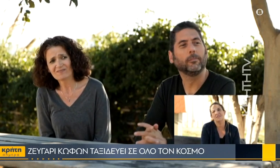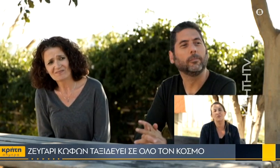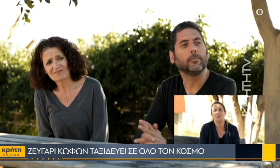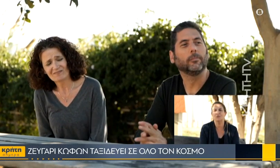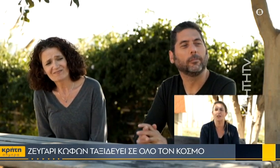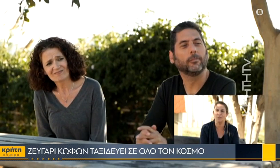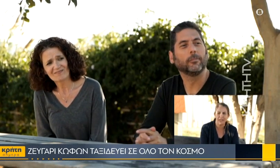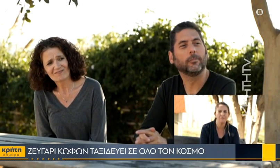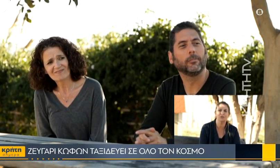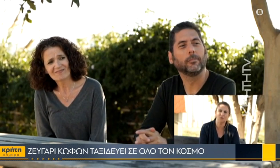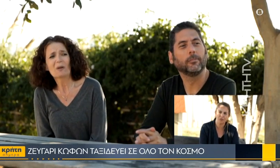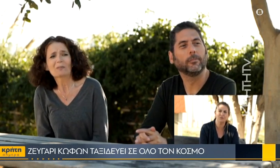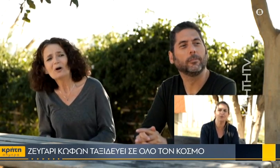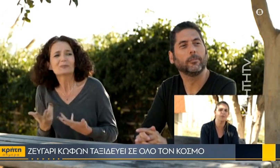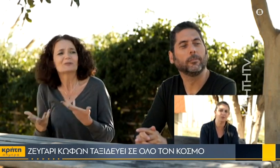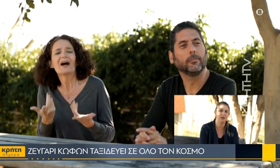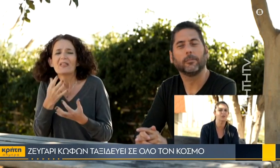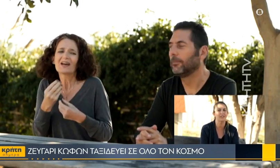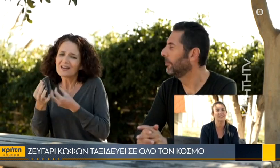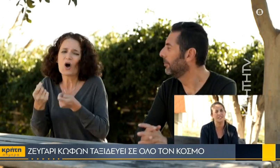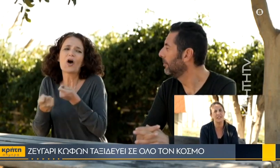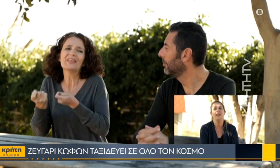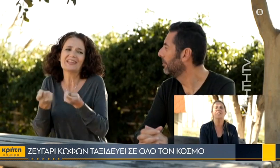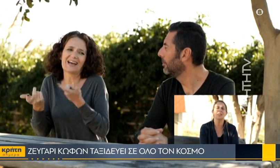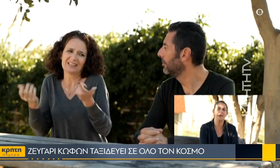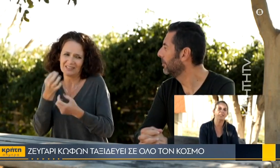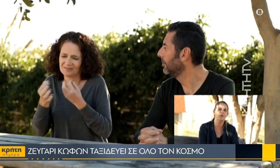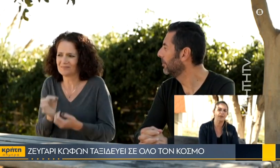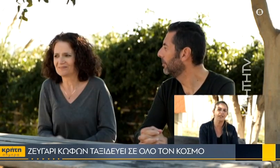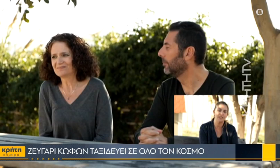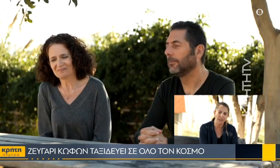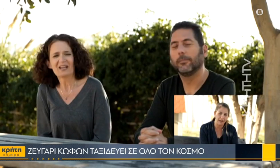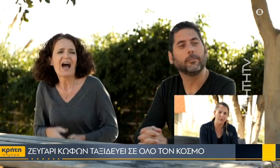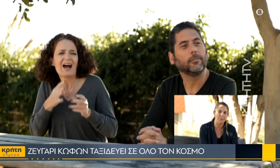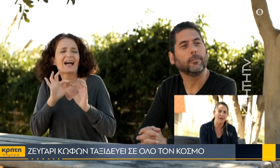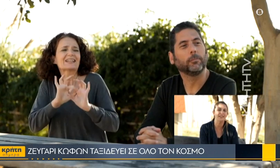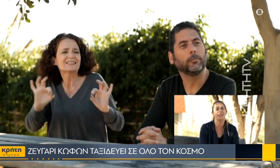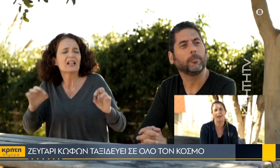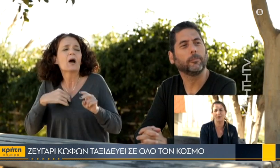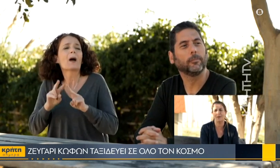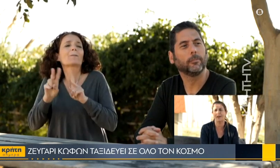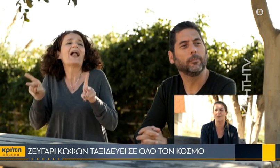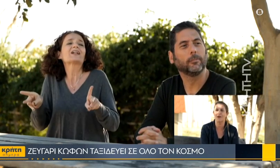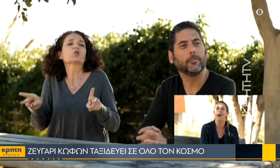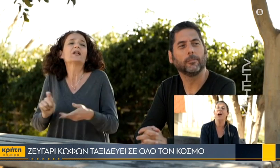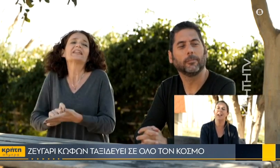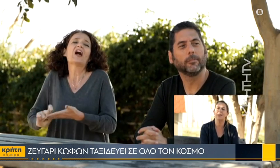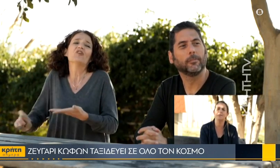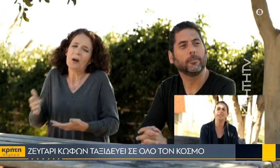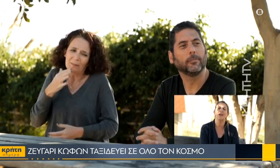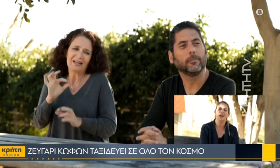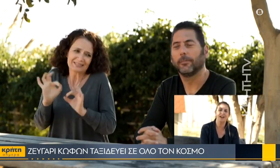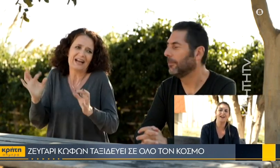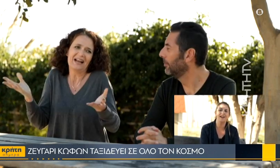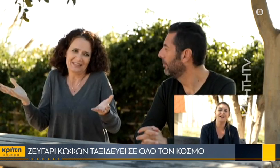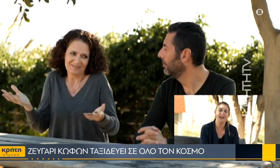μας ρωτήσουν την εμπειρία μας, να τους βοηθήσουμε να προετοιμάσουν ένα ταξίδι σε μέρη στα οποία εκείνοι θέλουν να πάνε, δεν έχουν πάει ακόμα, αλλά